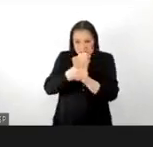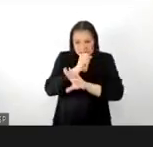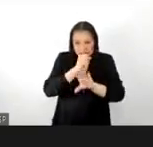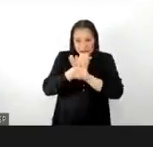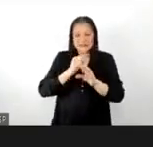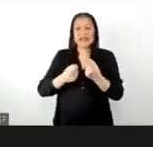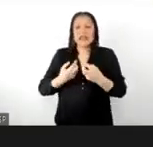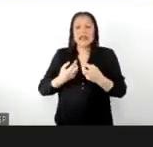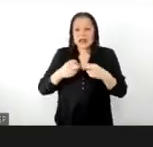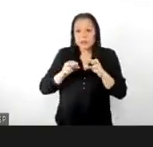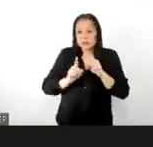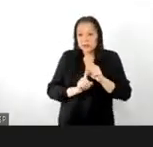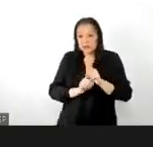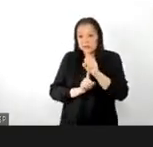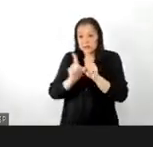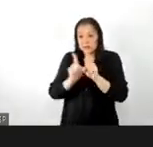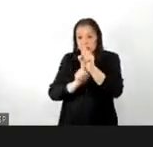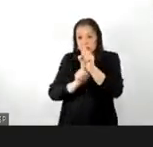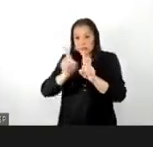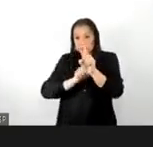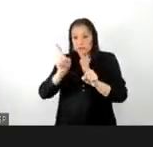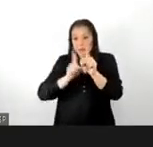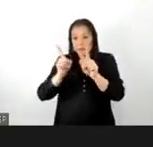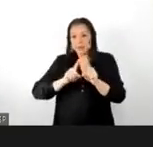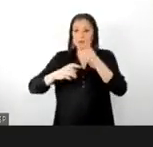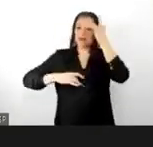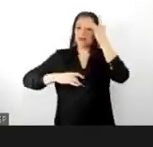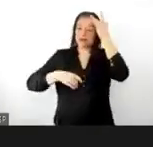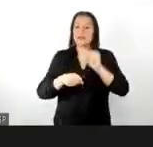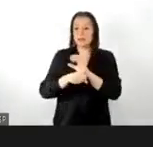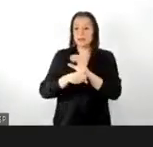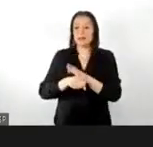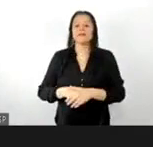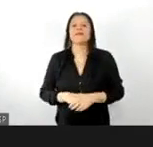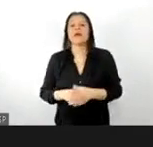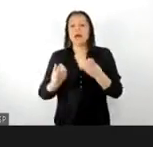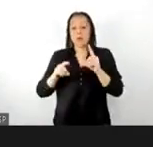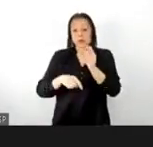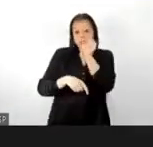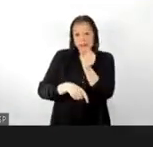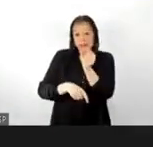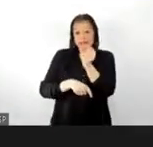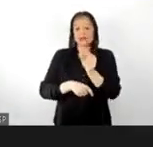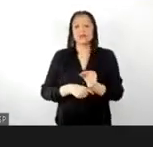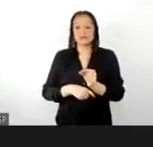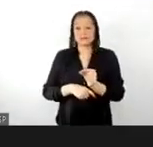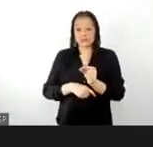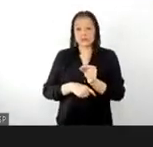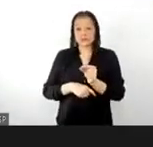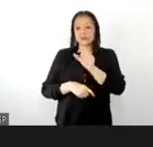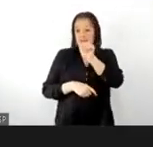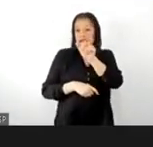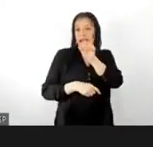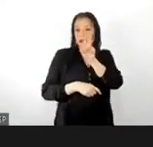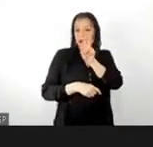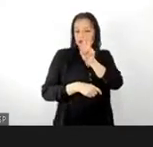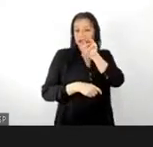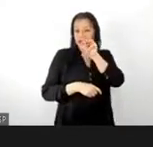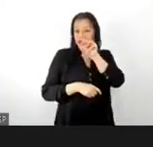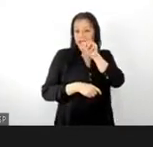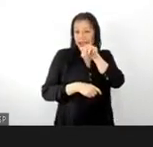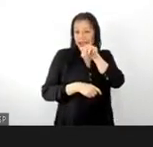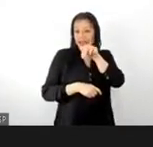el que ordena que se fabriquen las espigas. Entonces, cuando me ponen este pedacito del ARN mensajero, que es